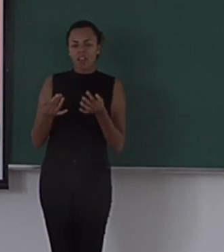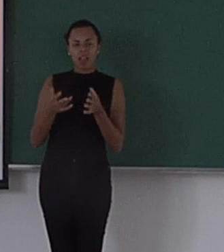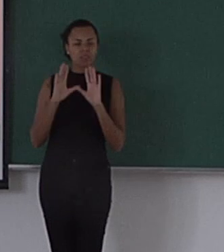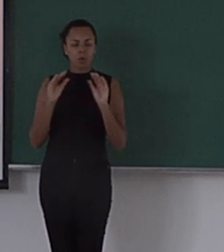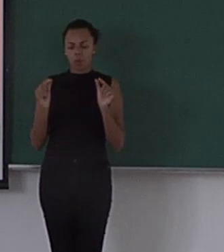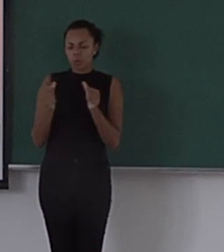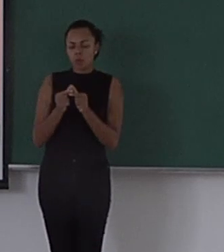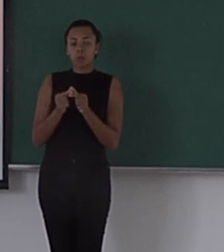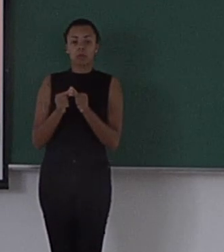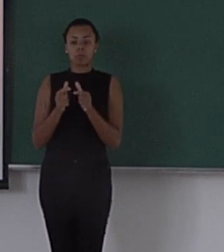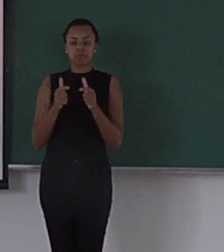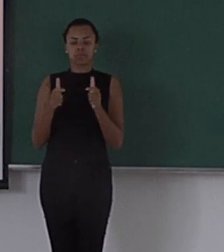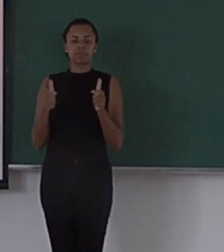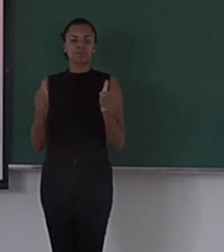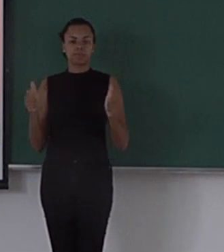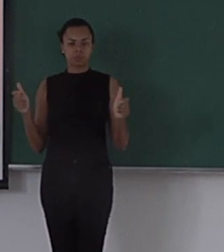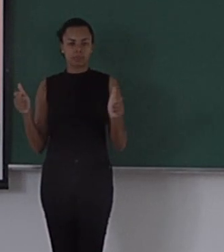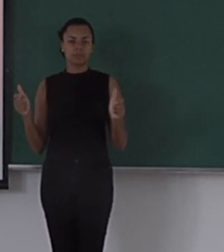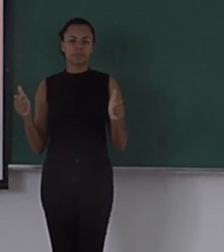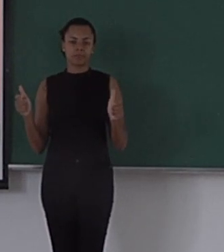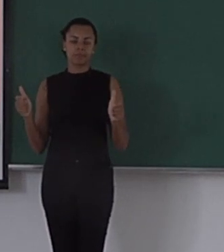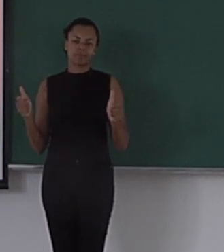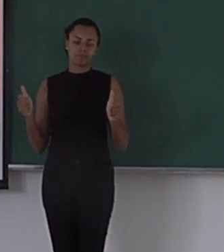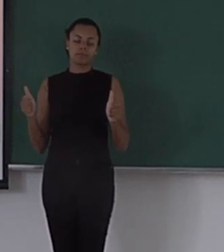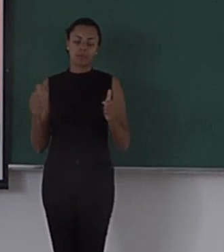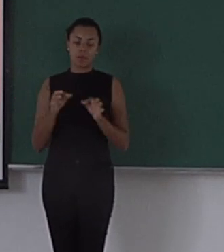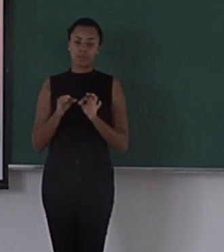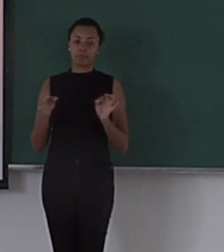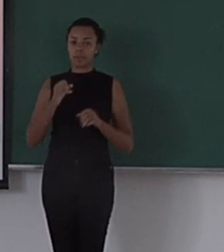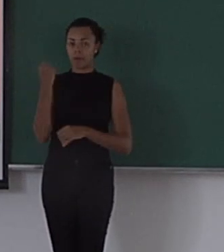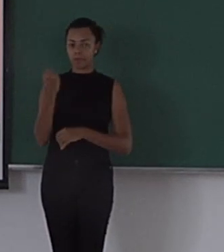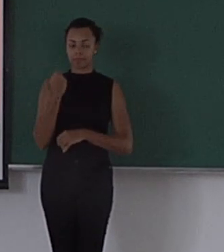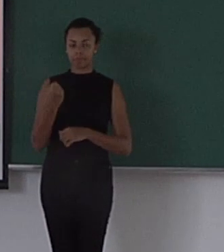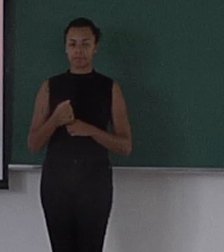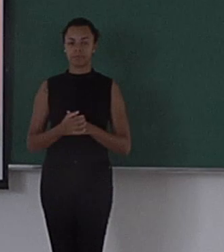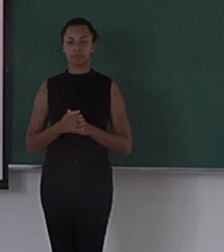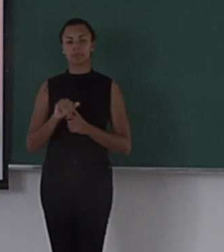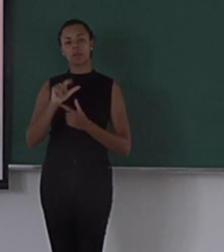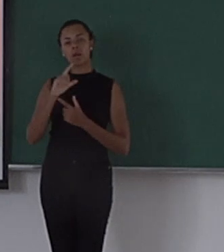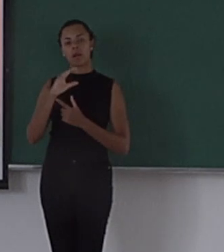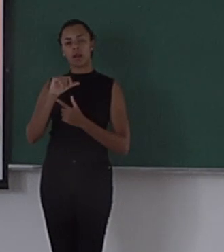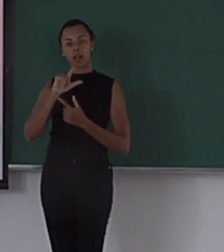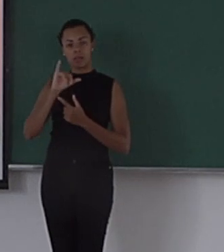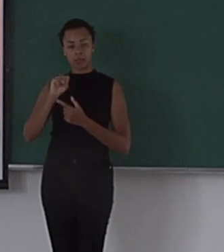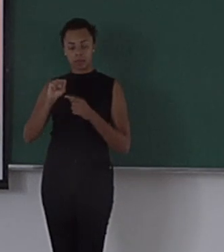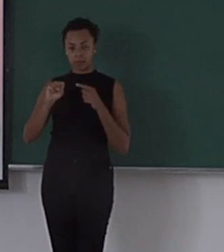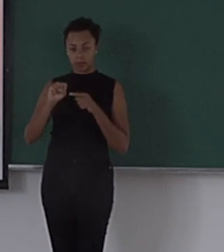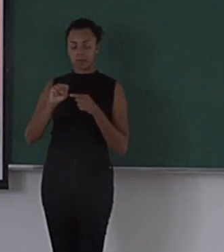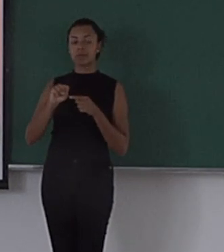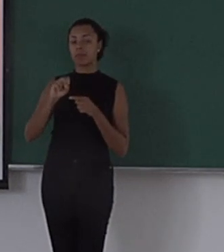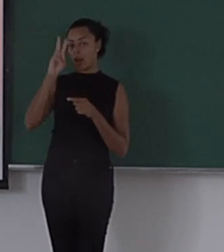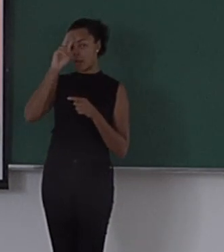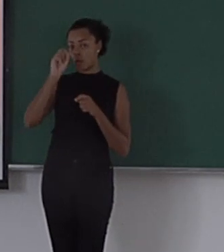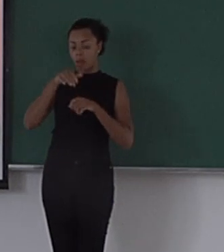moderadas, pequenas, e depois elas progridem em extensão grave. Os álcalis, só para a gente lembrar, eles produzem